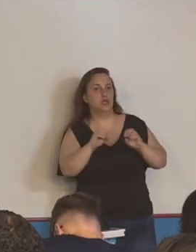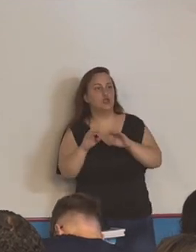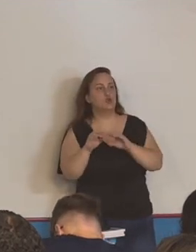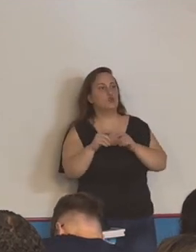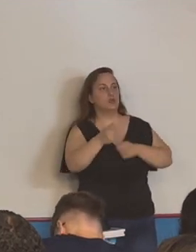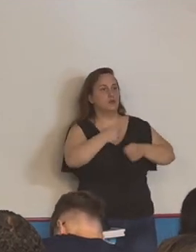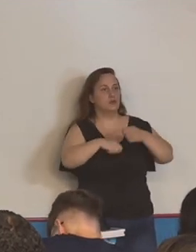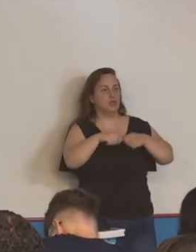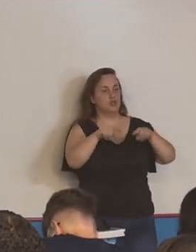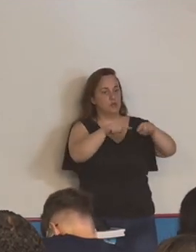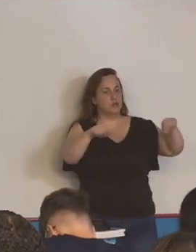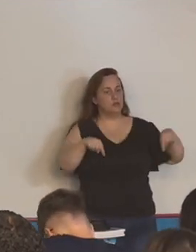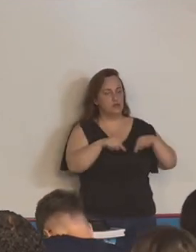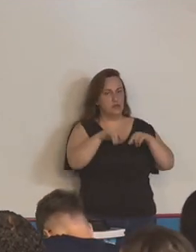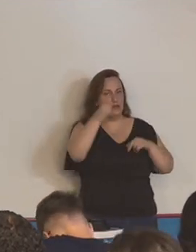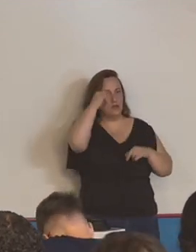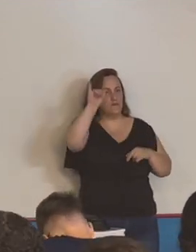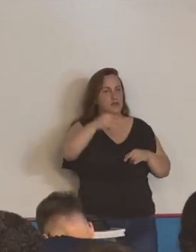que tem,